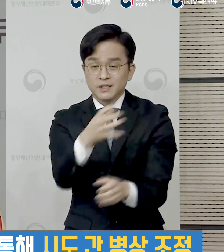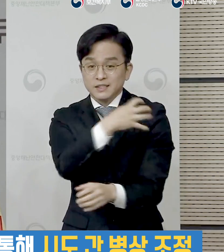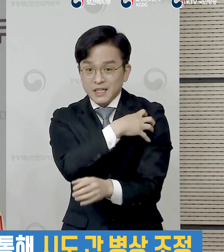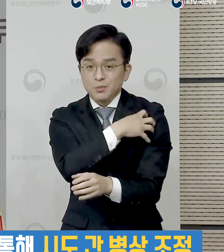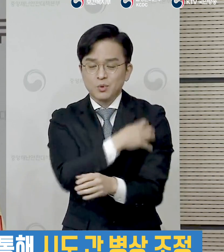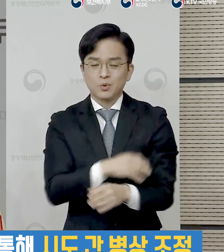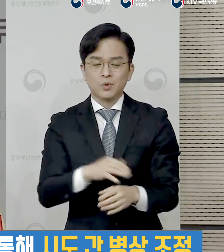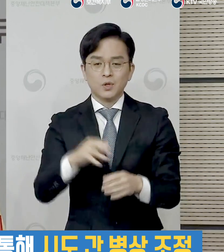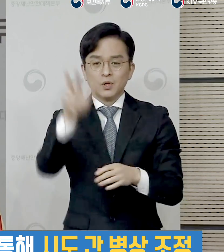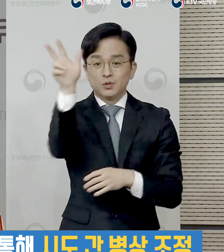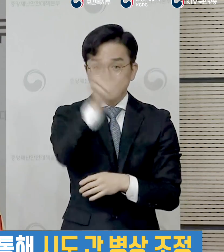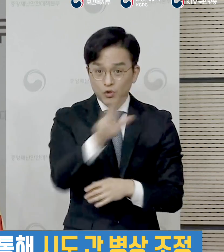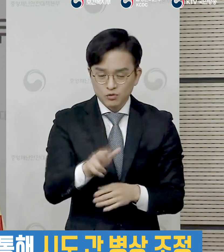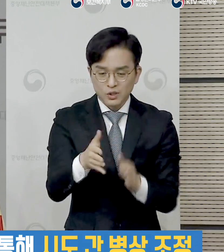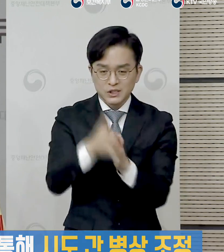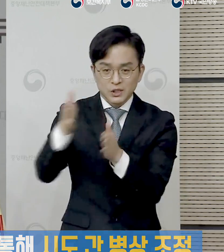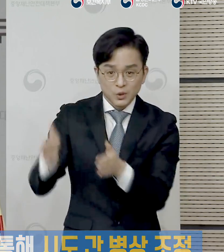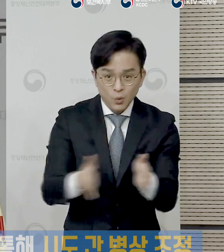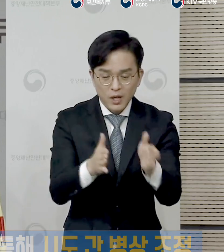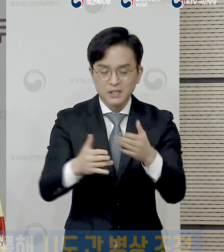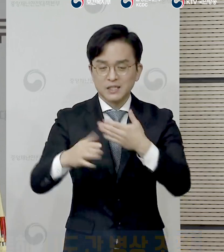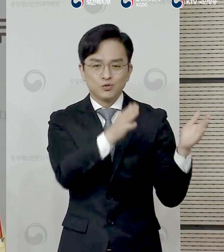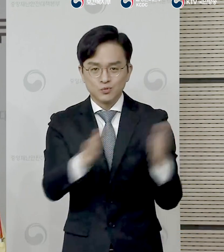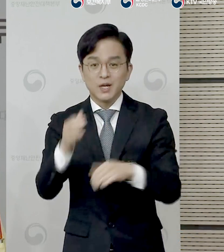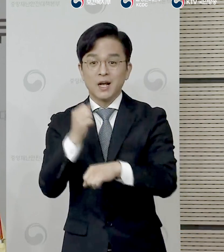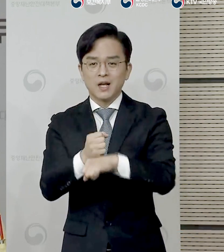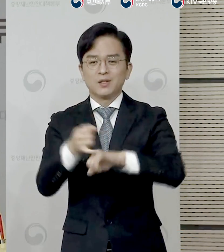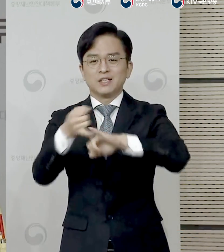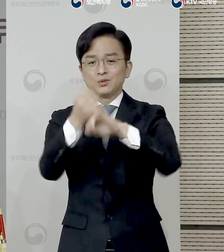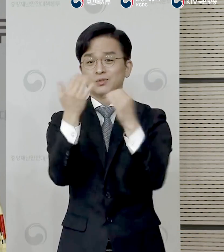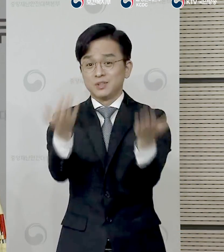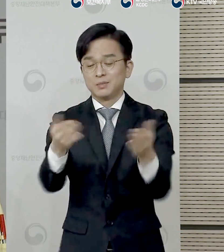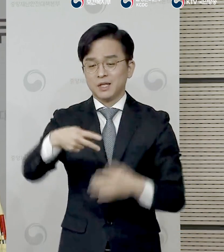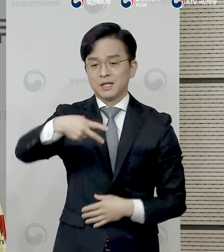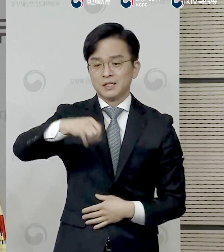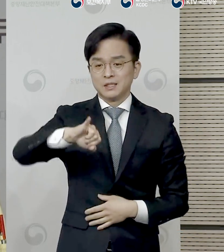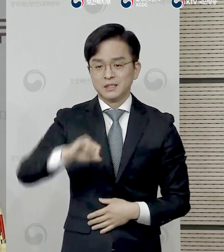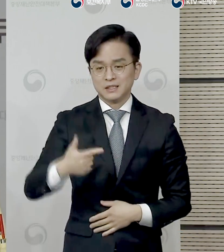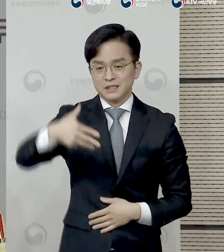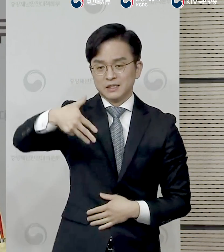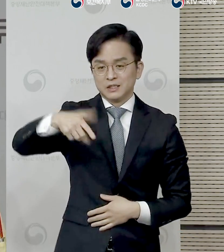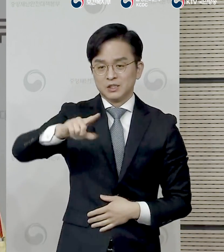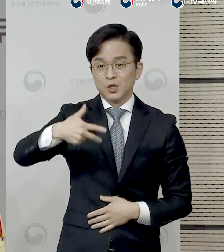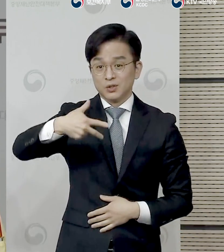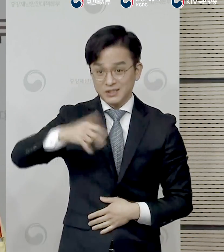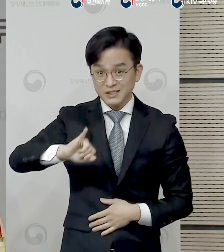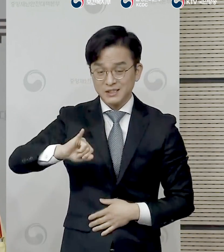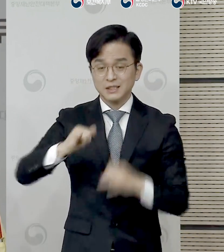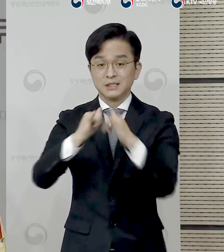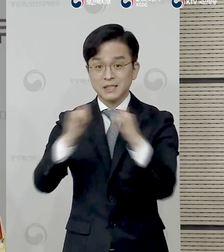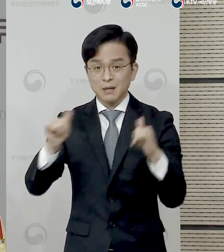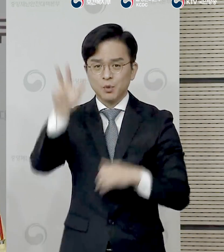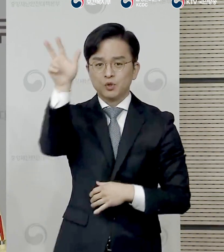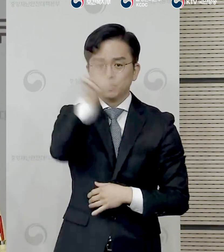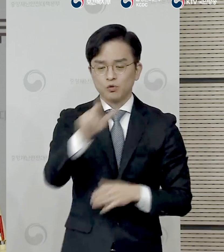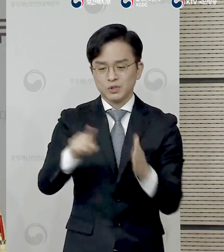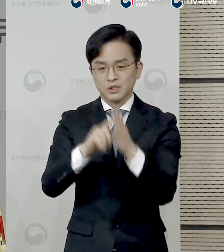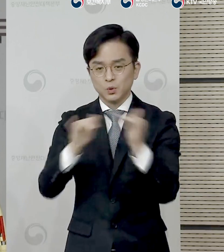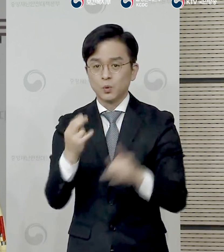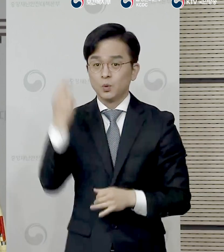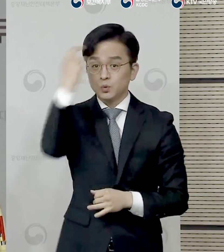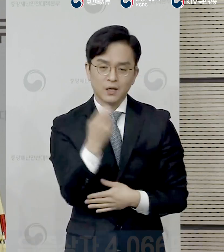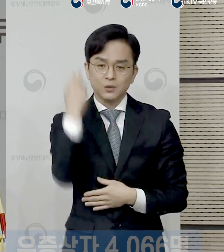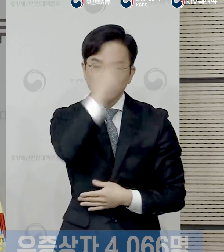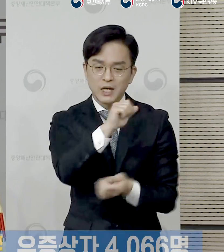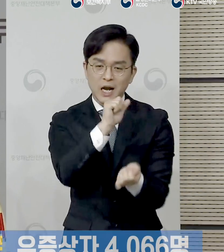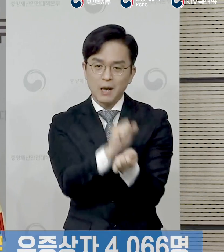보다 신속하게 이루어질 수 있도록 하였습니다. 신천지 전국 신도의 전수조사에 대하여